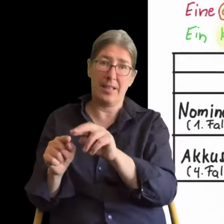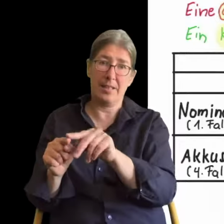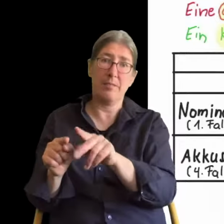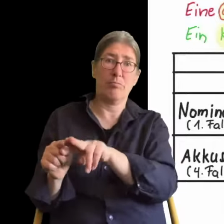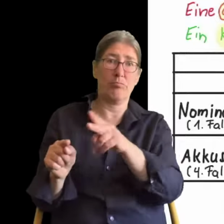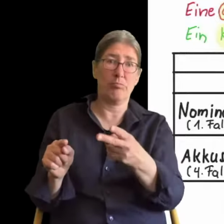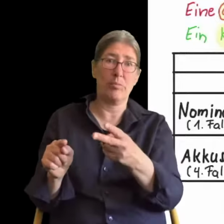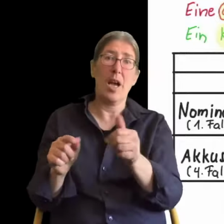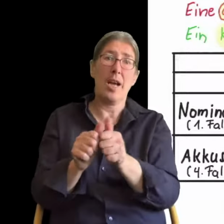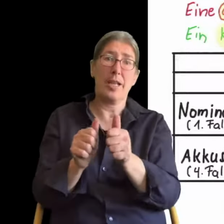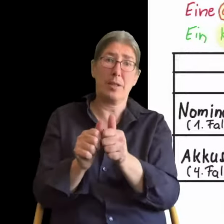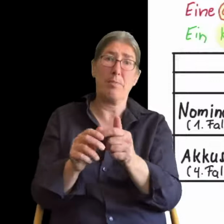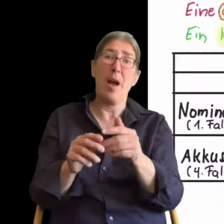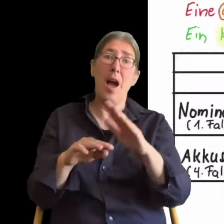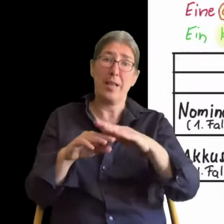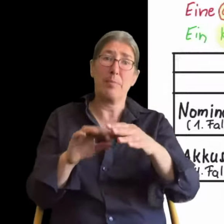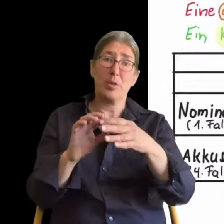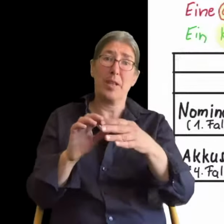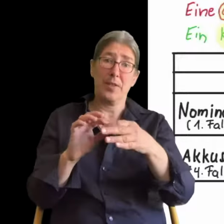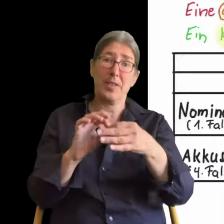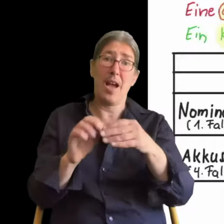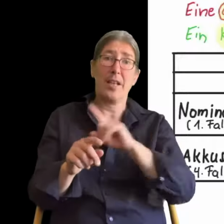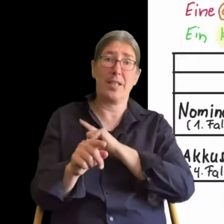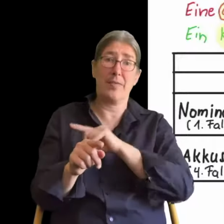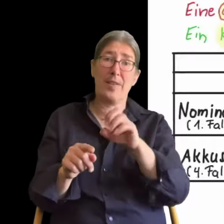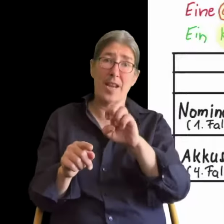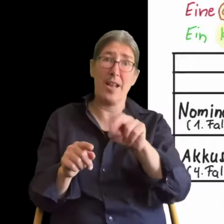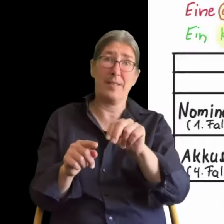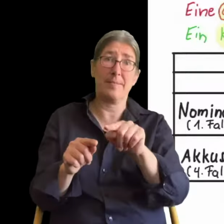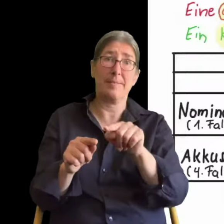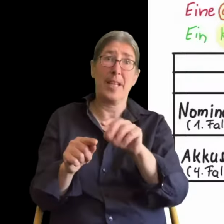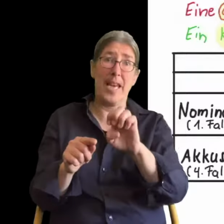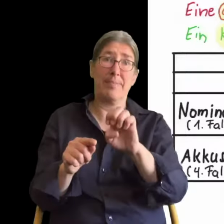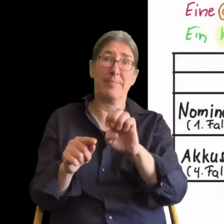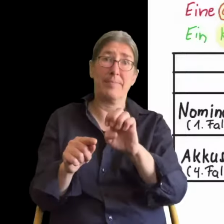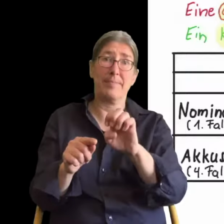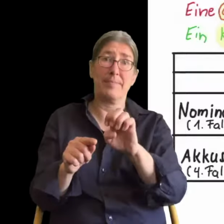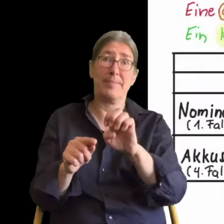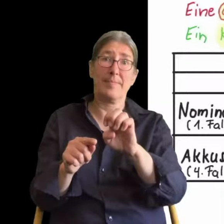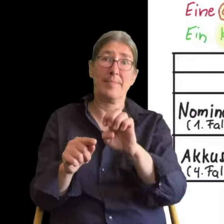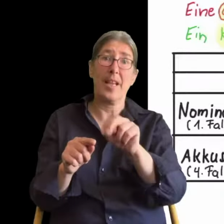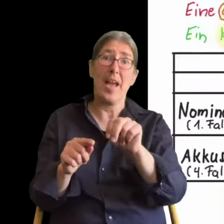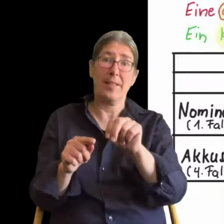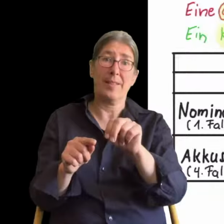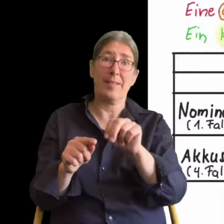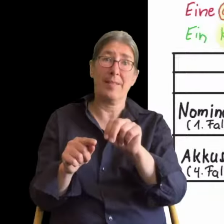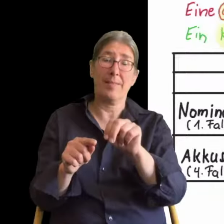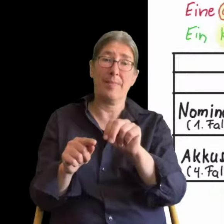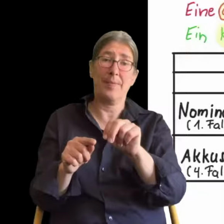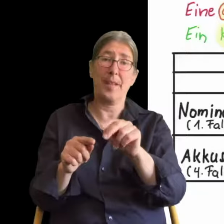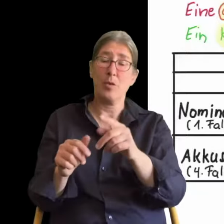bei dem attributiven Adjektiv. Und bei einem unbestimmten Artikel, der wird verändert zu